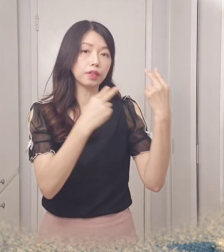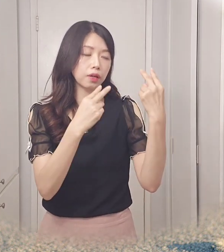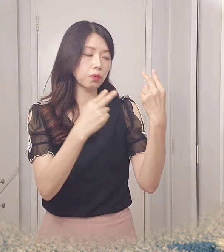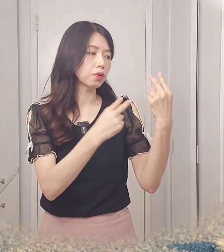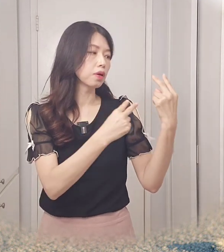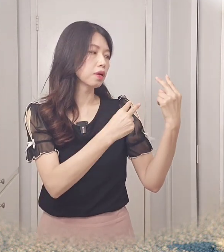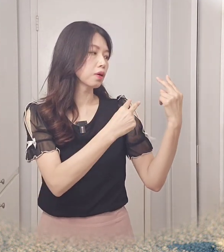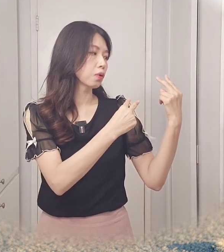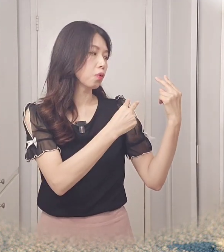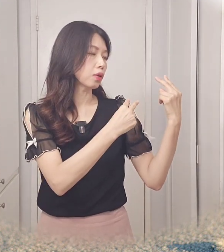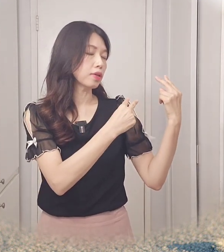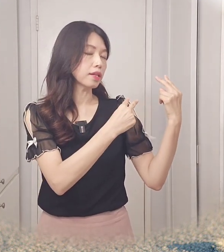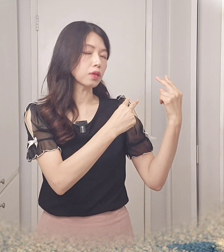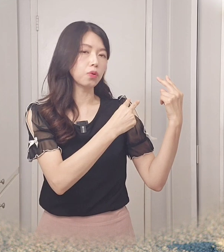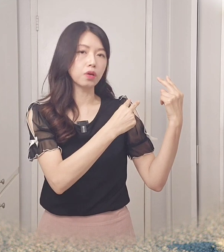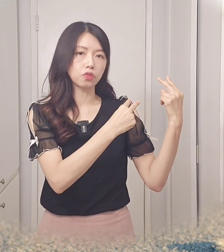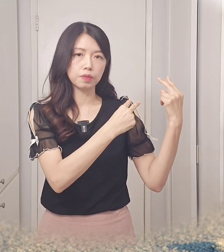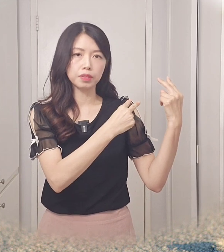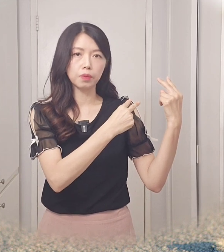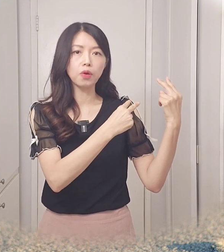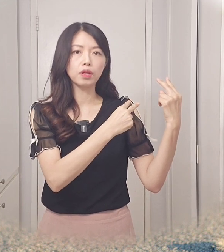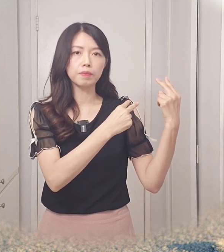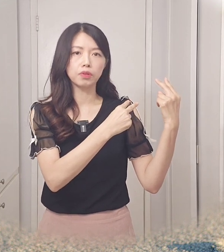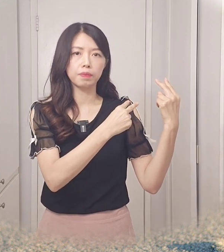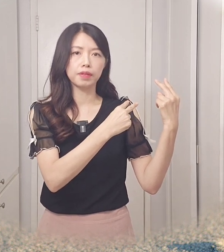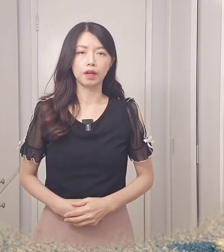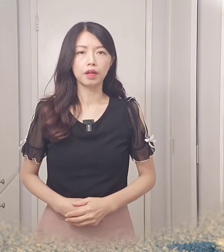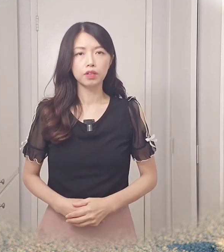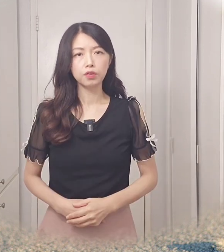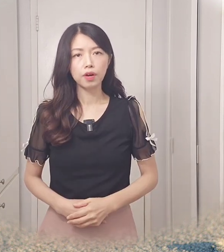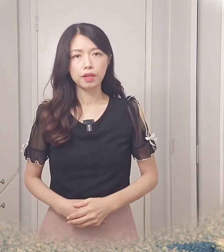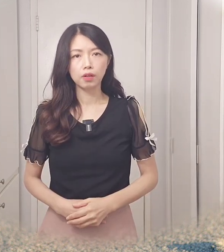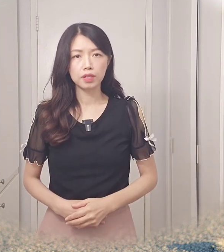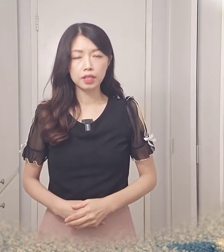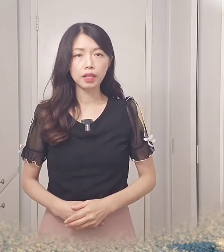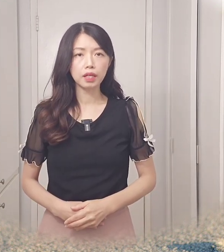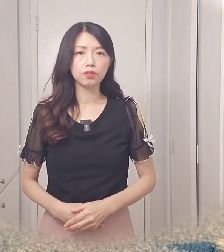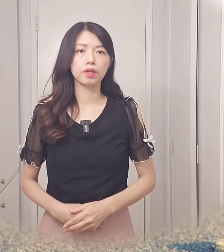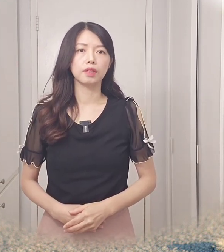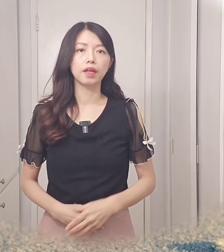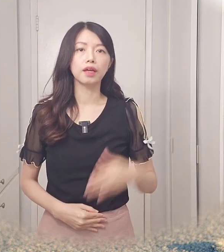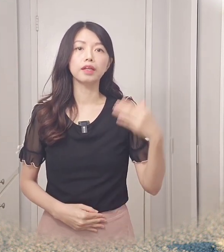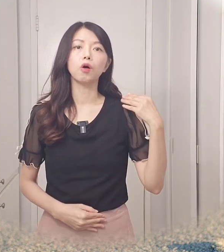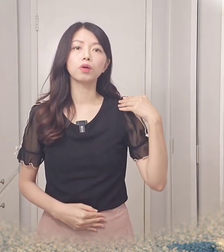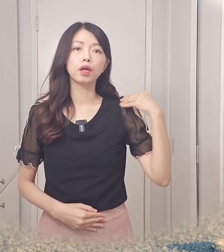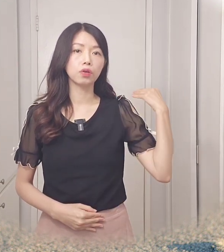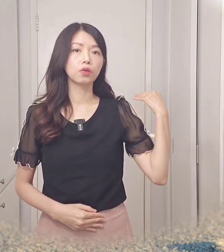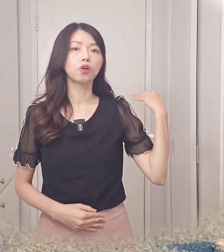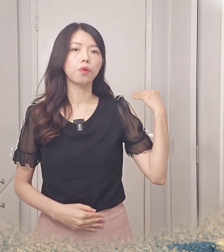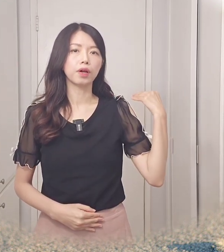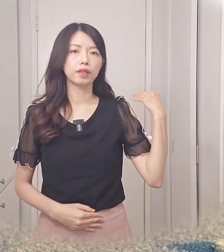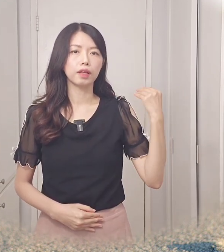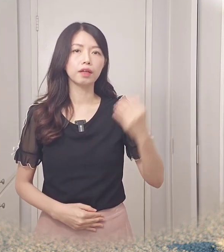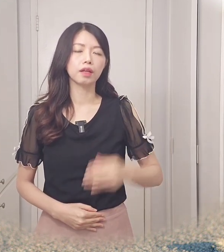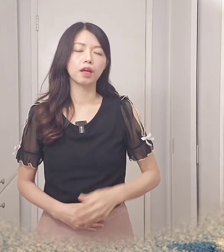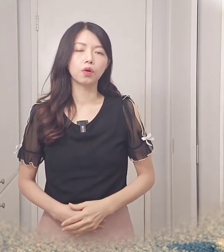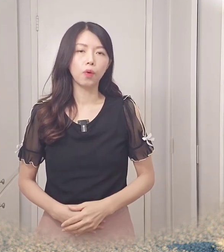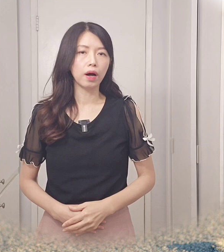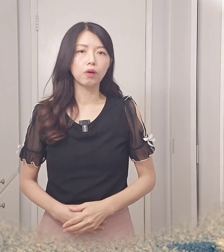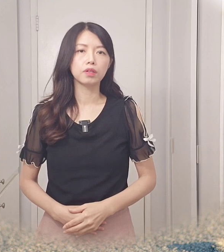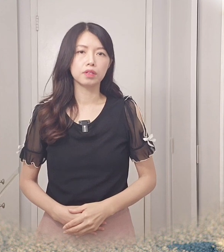표현하면서 그대로 고개도 살짝 돌려주시면서 표현하시면 됩니다. 수어에서는 시간의 축이 있는데 이 어깨 뒤로 넘어갈